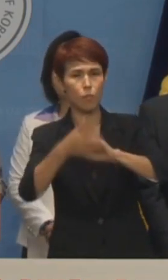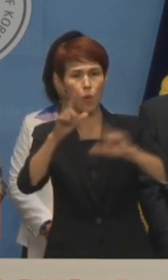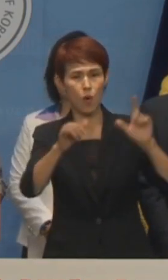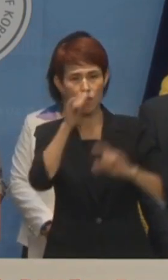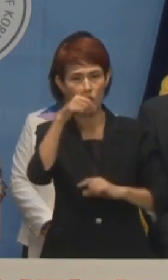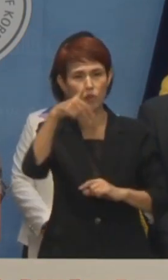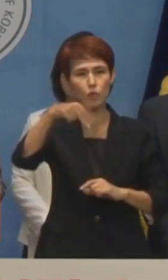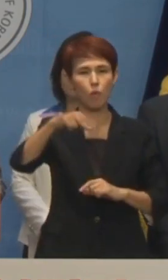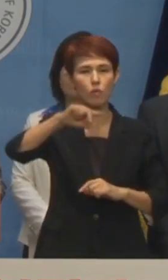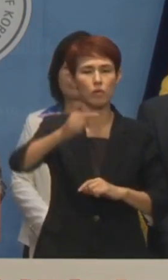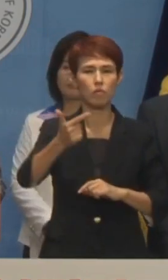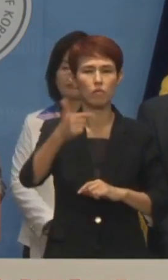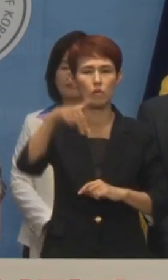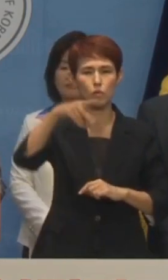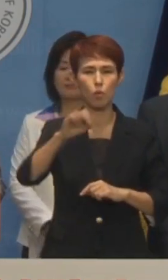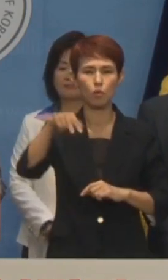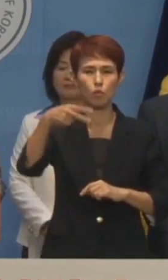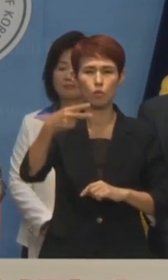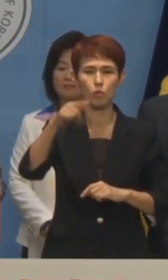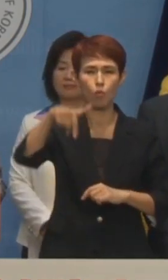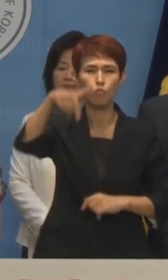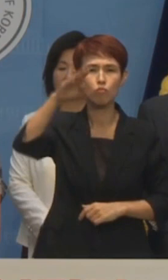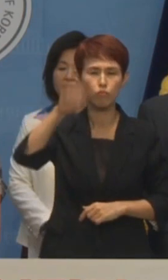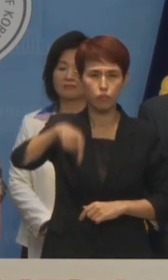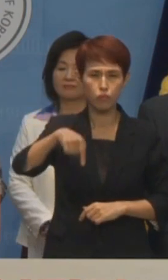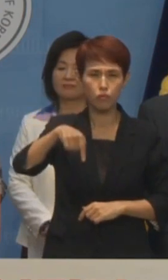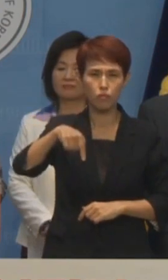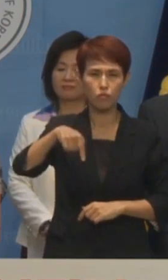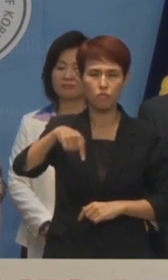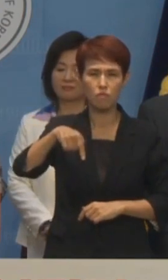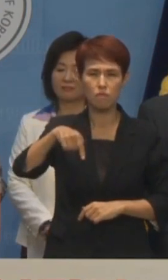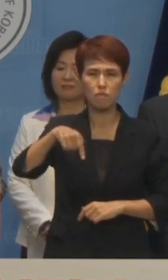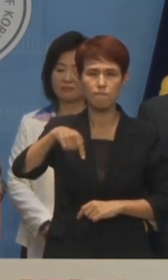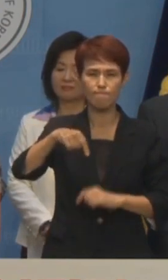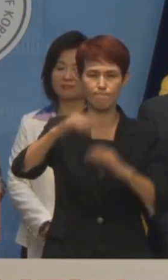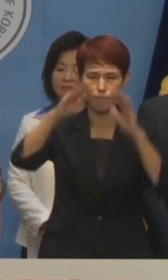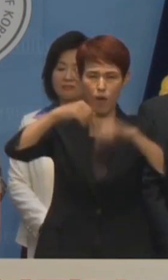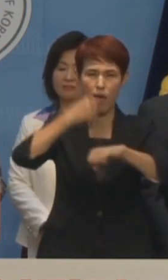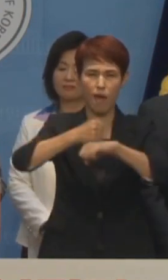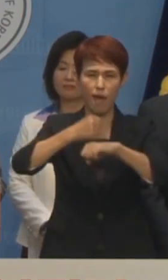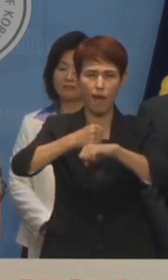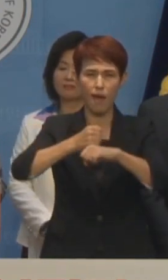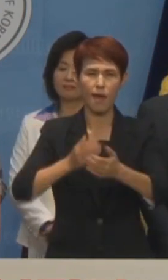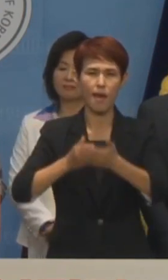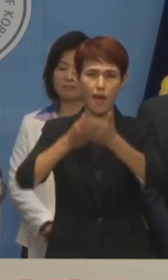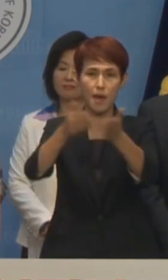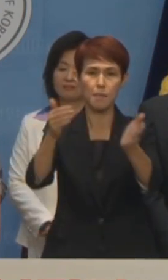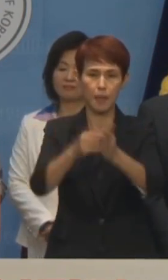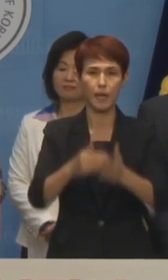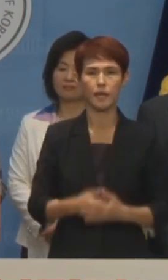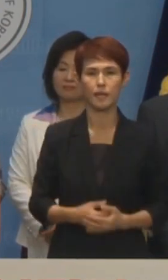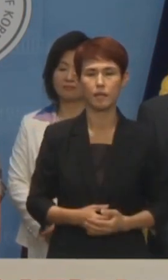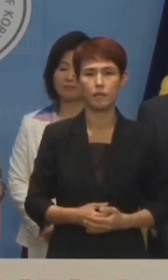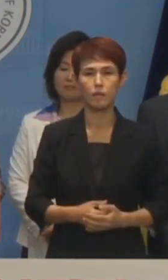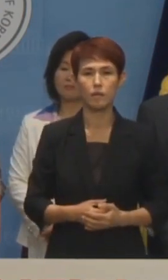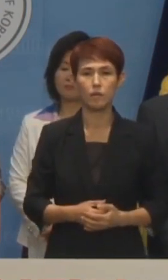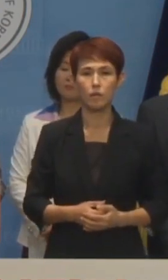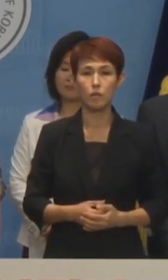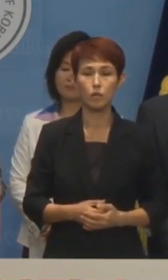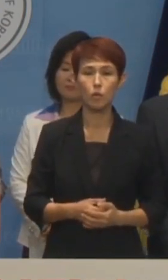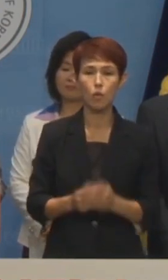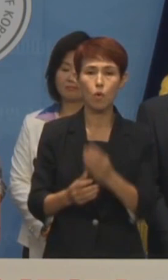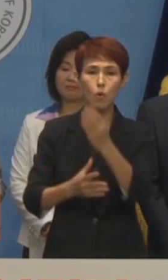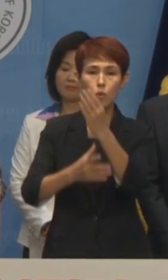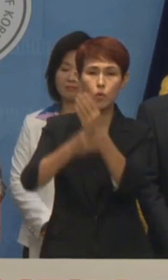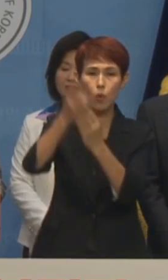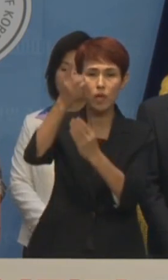조선 총독부 철거 자재가 전시되었고, 오른편 기술계는 통일의 종이 걸려있는